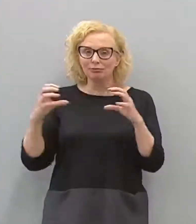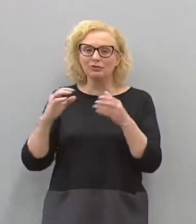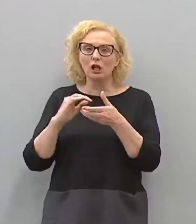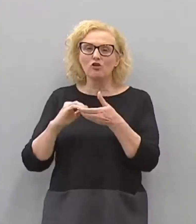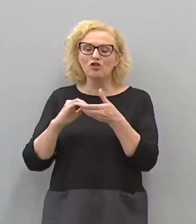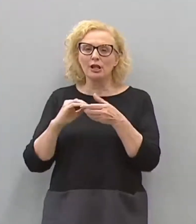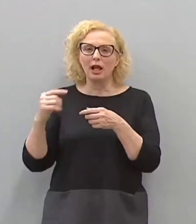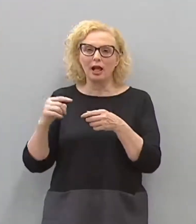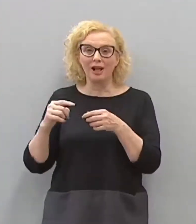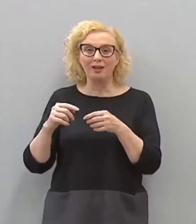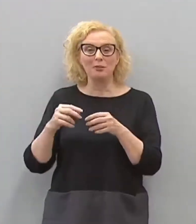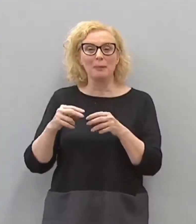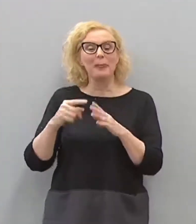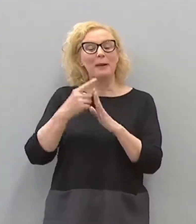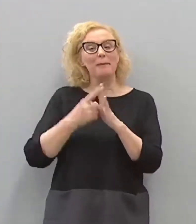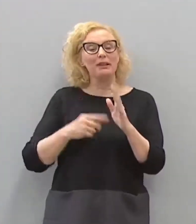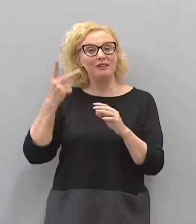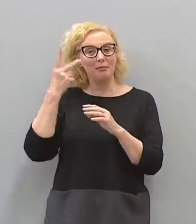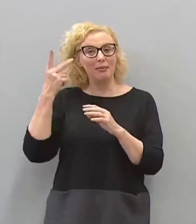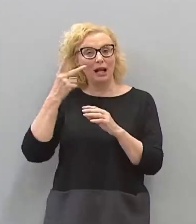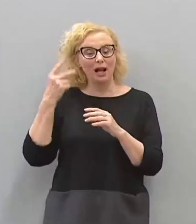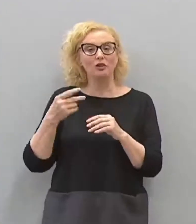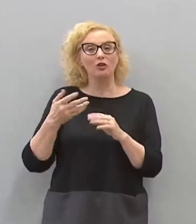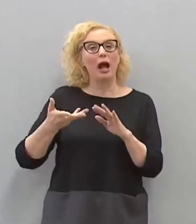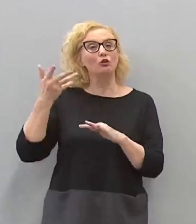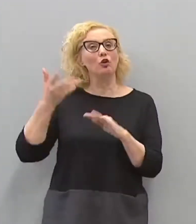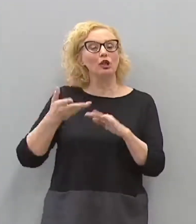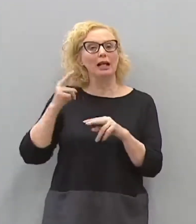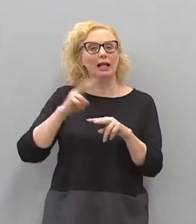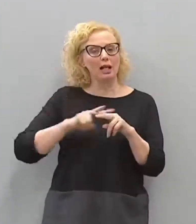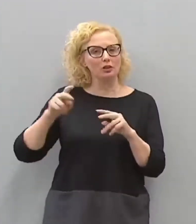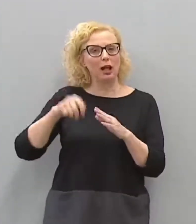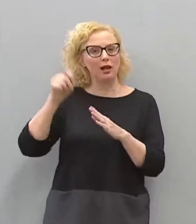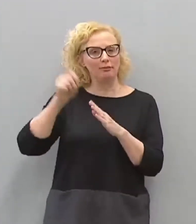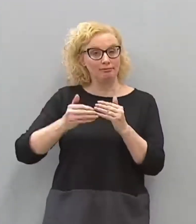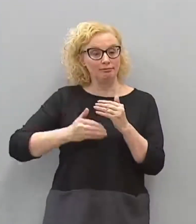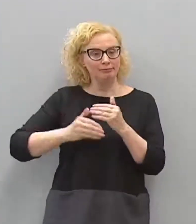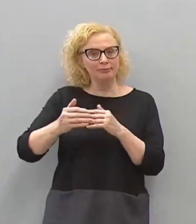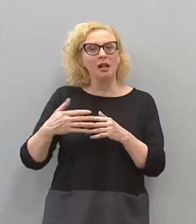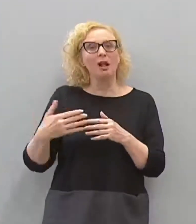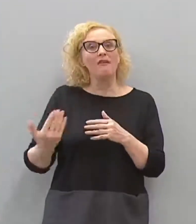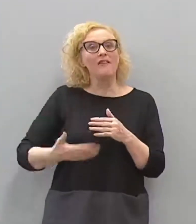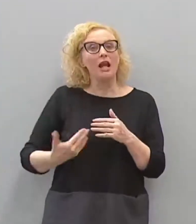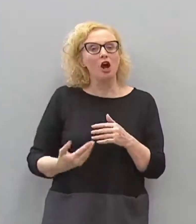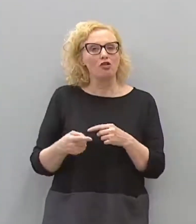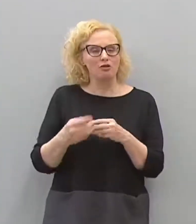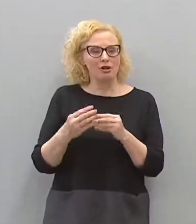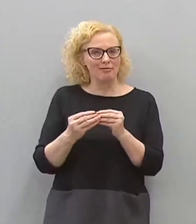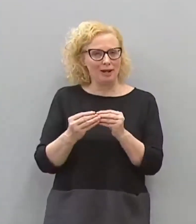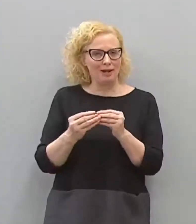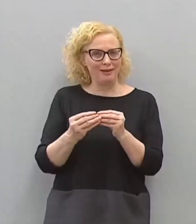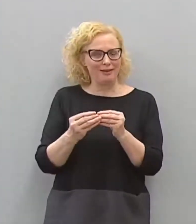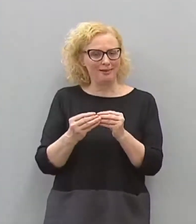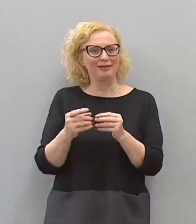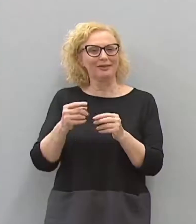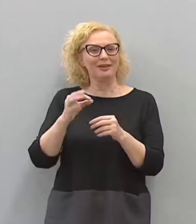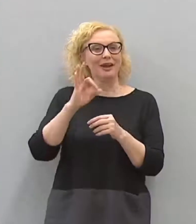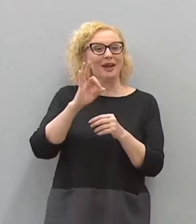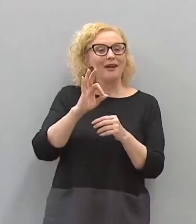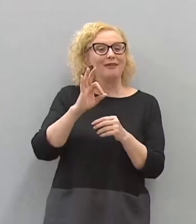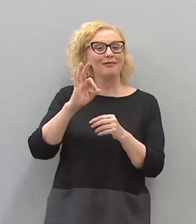dopo la liberatoria da parte della authority a livello nazionale ha dato una forte accelerata alla realizzazione del cosiddetto fttc